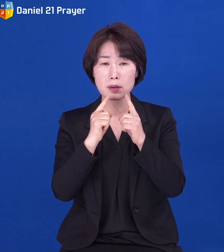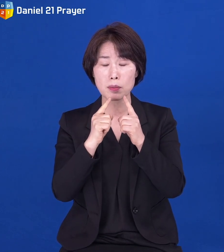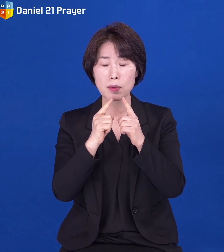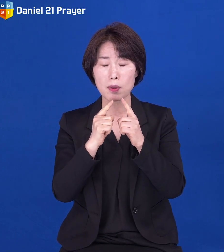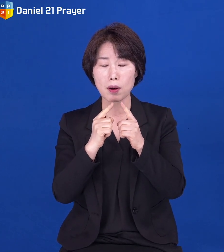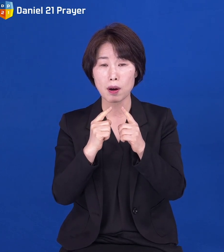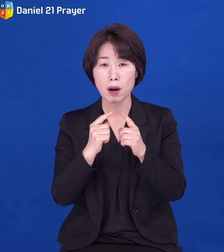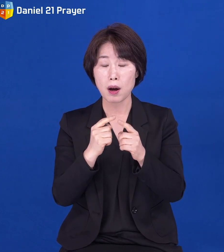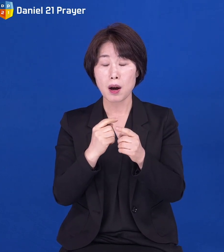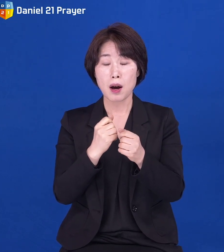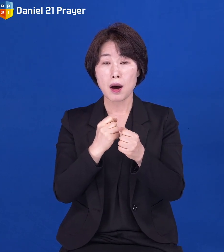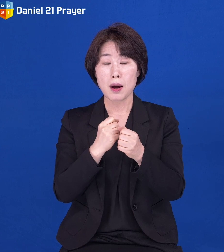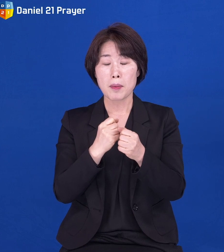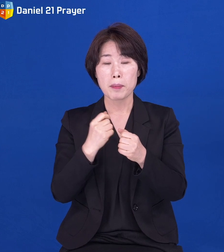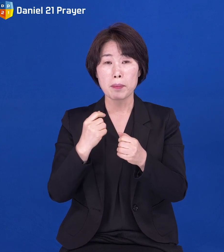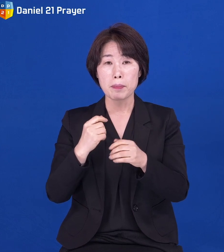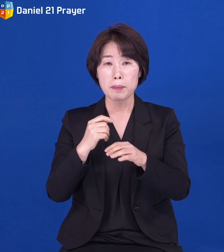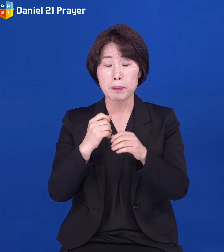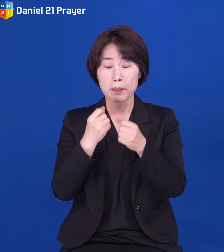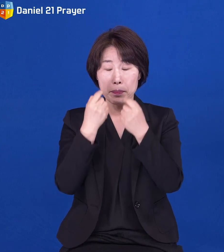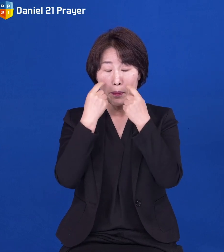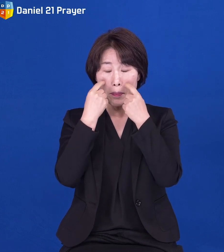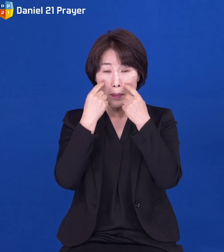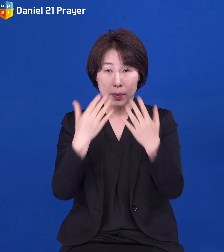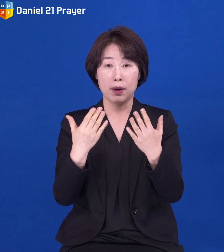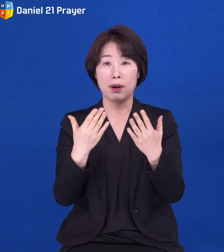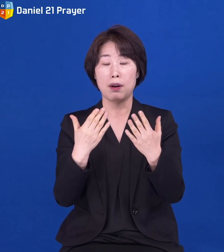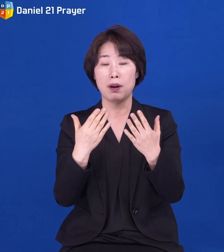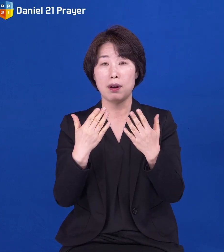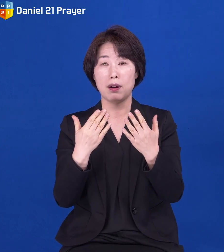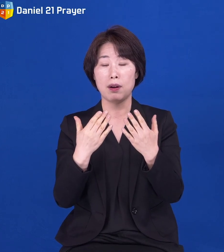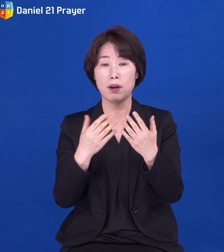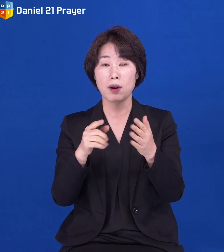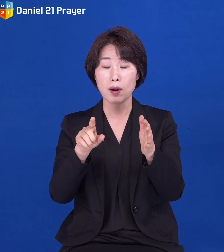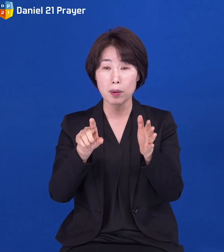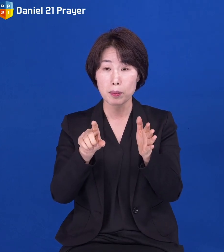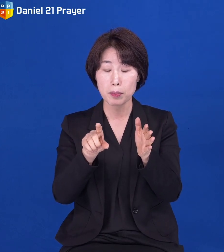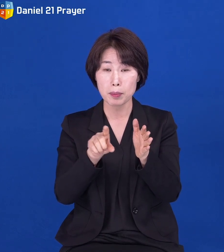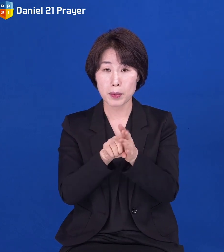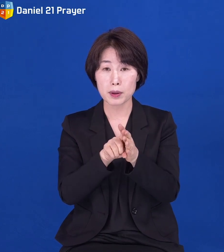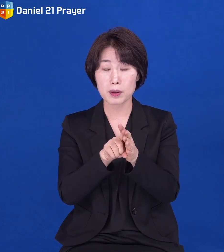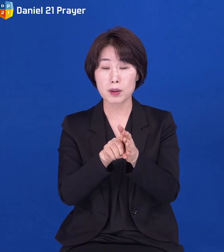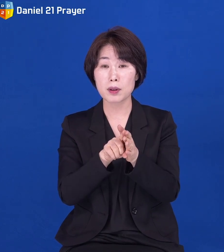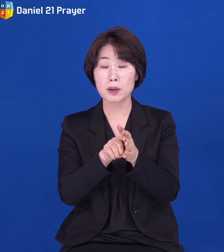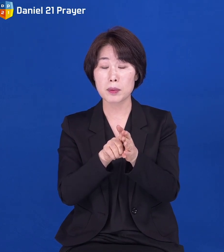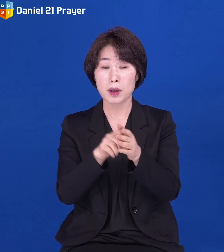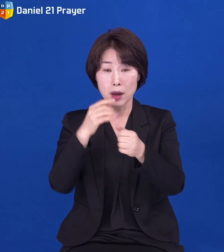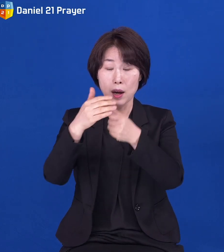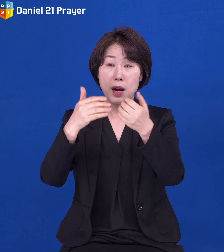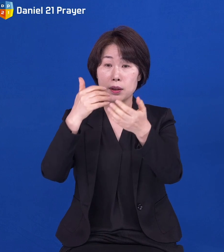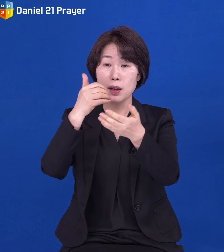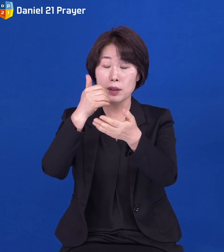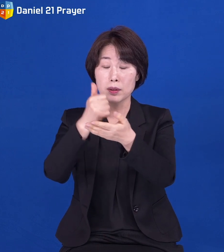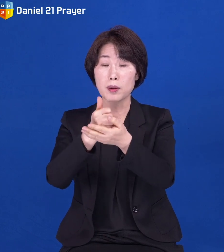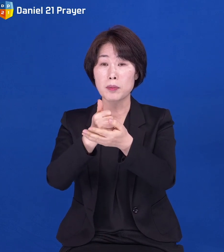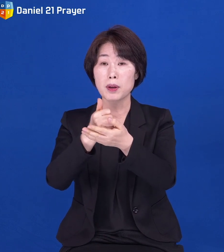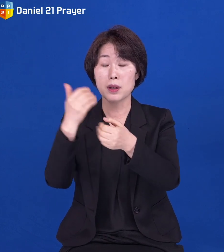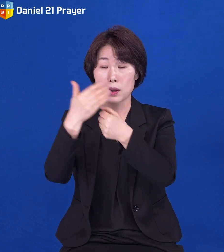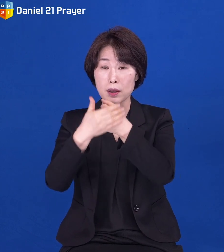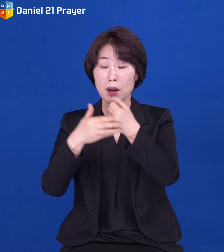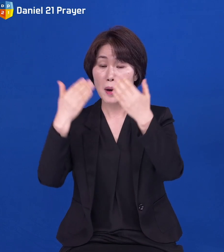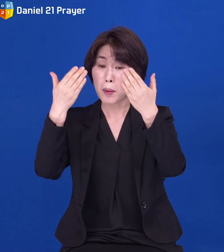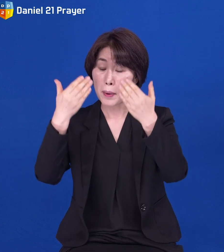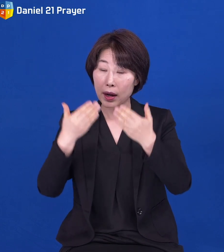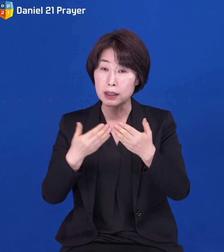들리긴 정말 처음이었거든요. 정말 근데 믿음이 생기고 이제 하나님한테 은혜를 받았다는 그 얘기를 할 때 항상